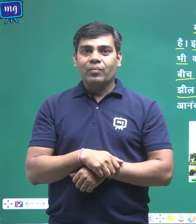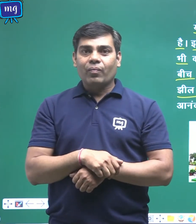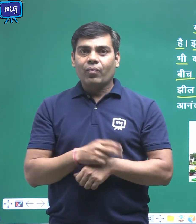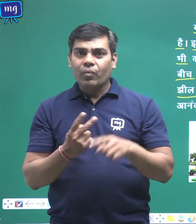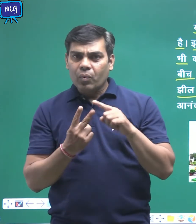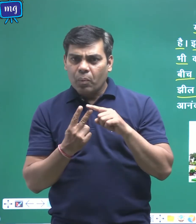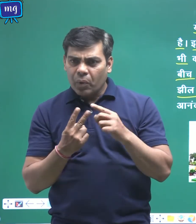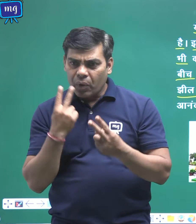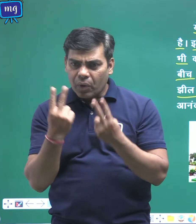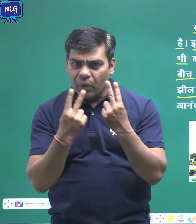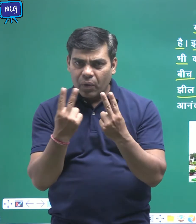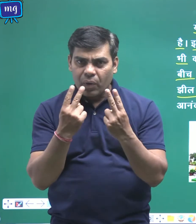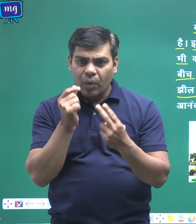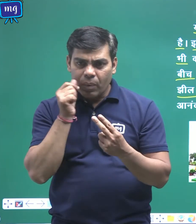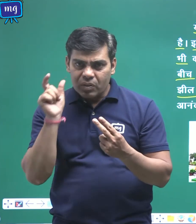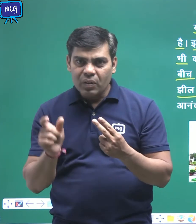पर्यटक